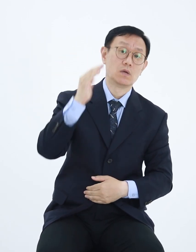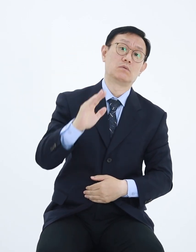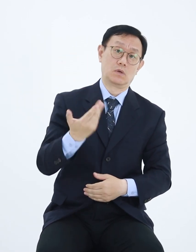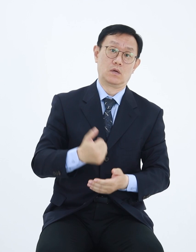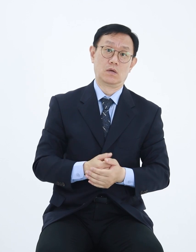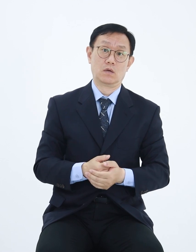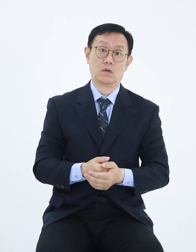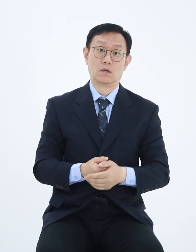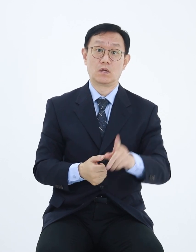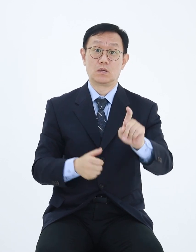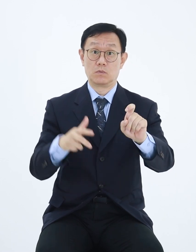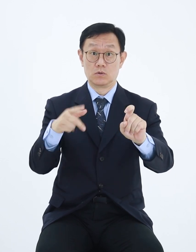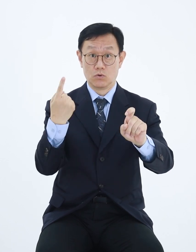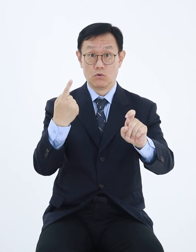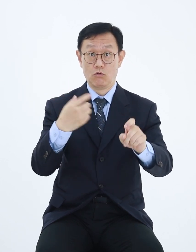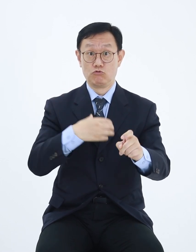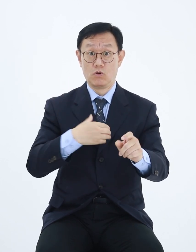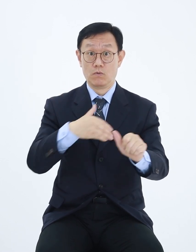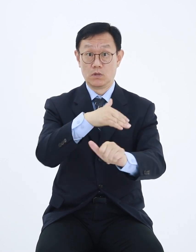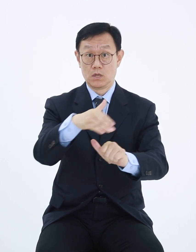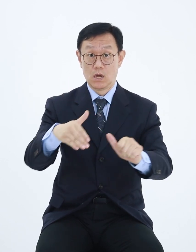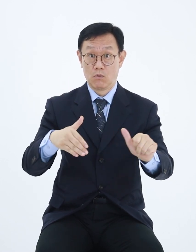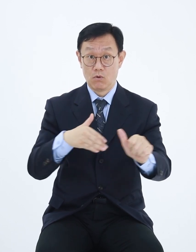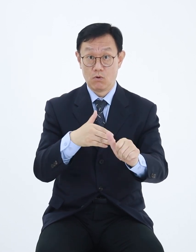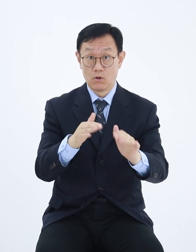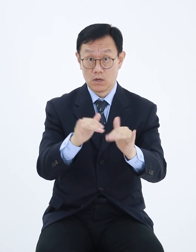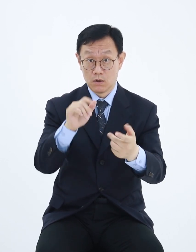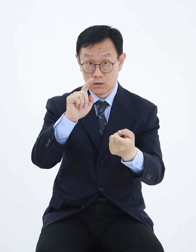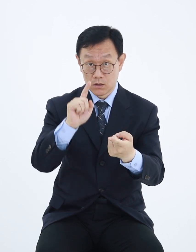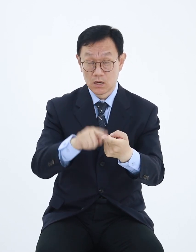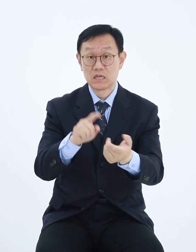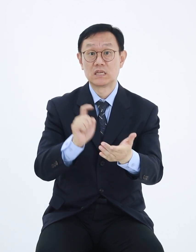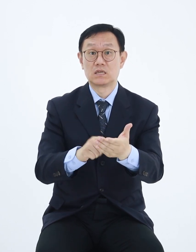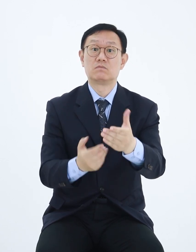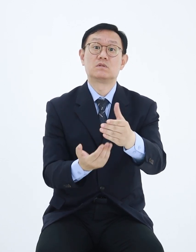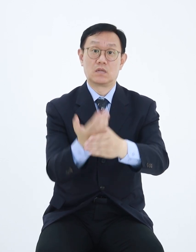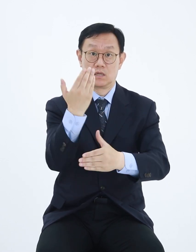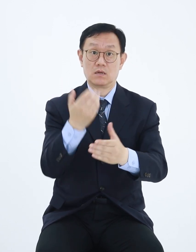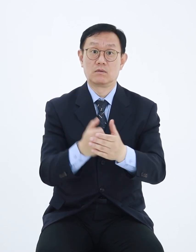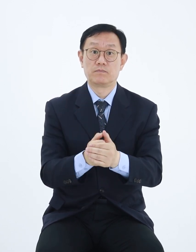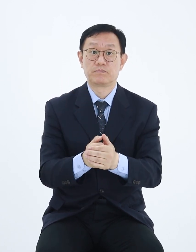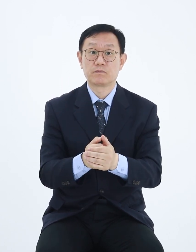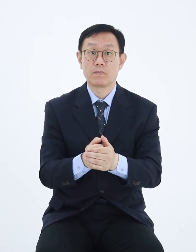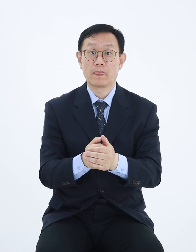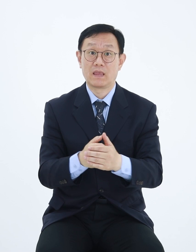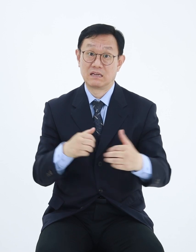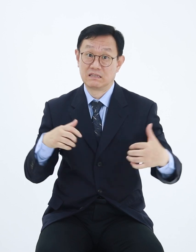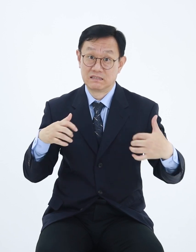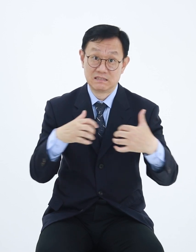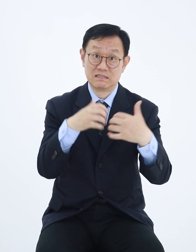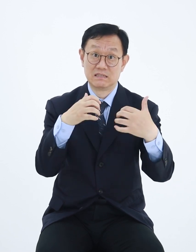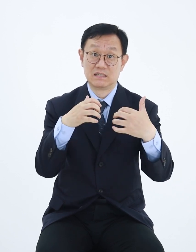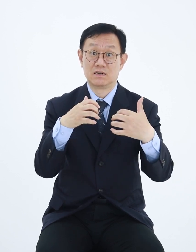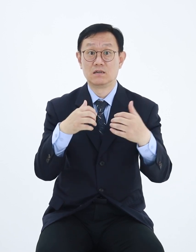제11조 위험 상황과 인도적 차원의 긴급 사태 무력 충돌, 인도적 차원의 긴급 사태